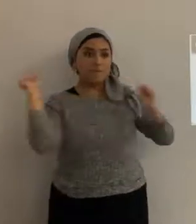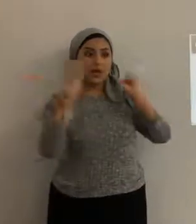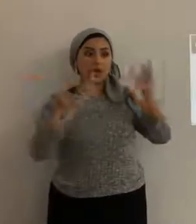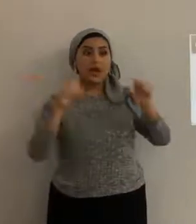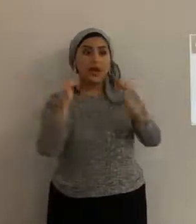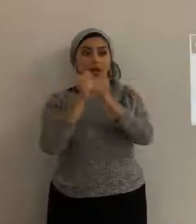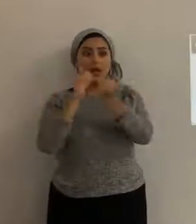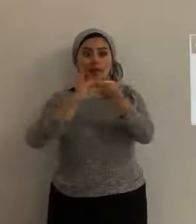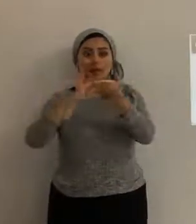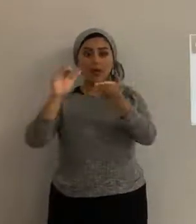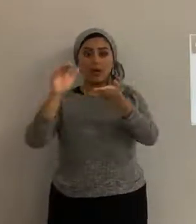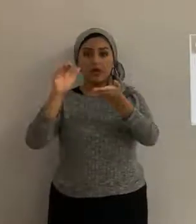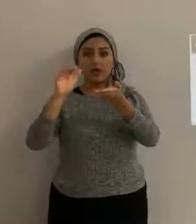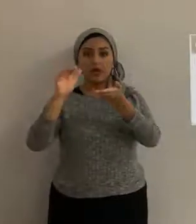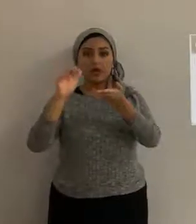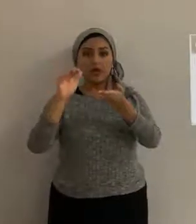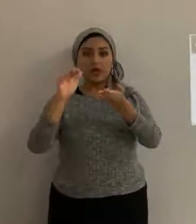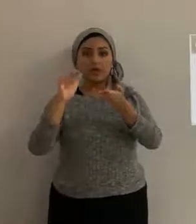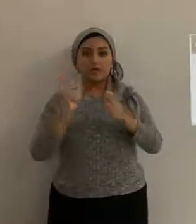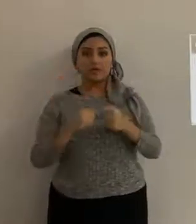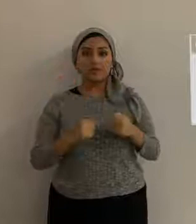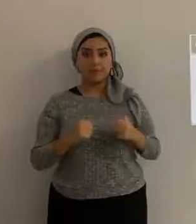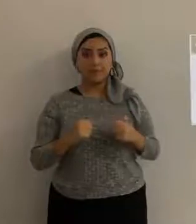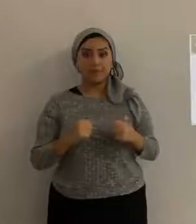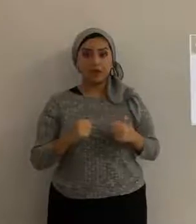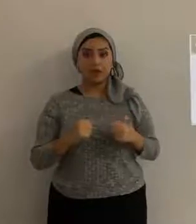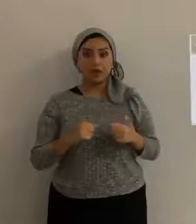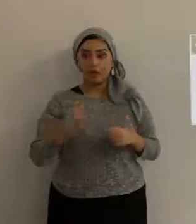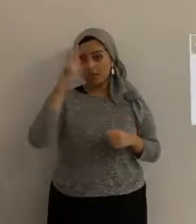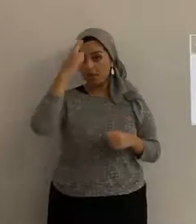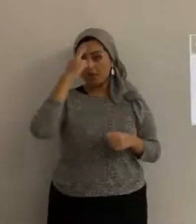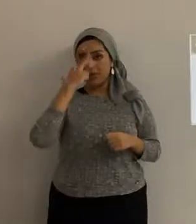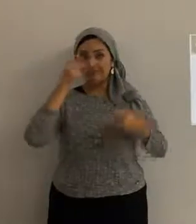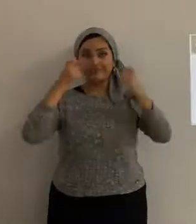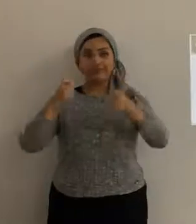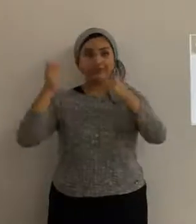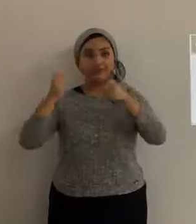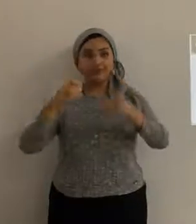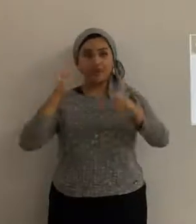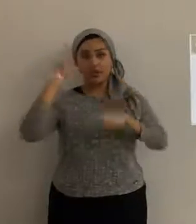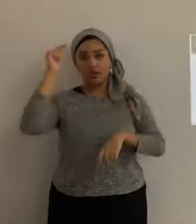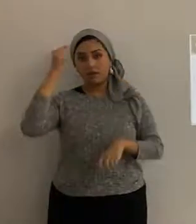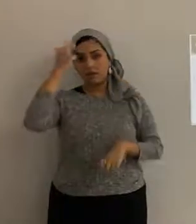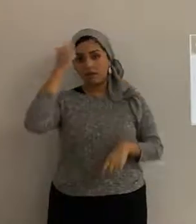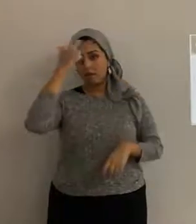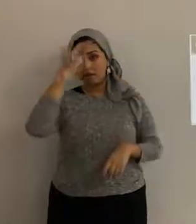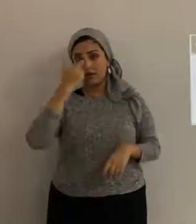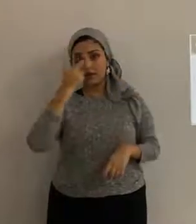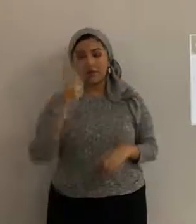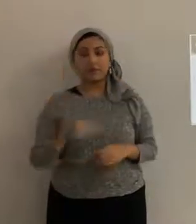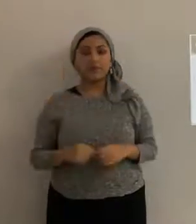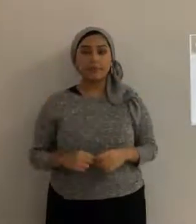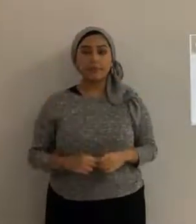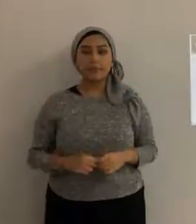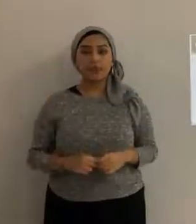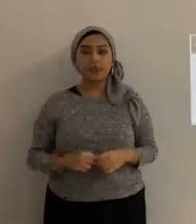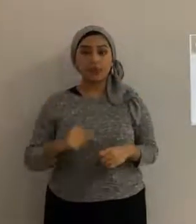permiso del Imperio Romano, es decir, del gobierno romano, para que se entienda. Entonces, cuando tenían que ver